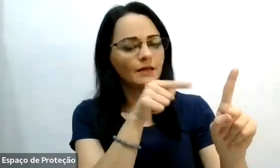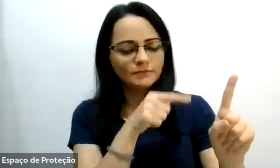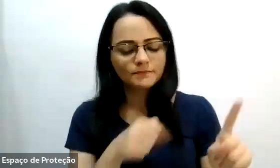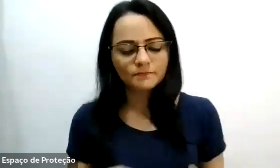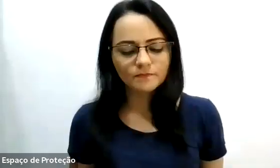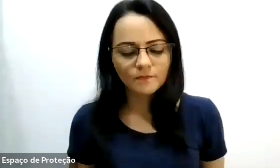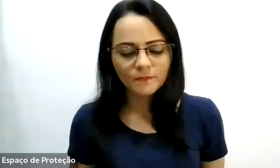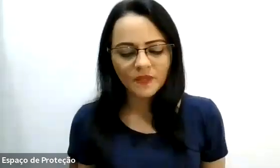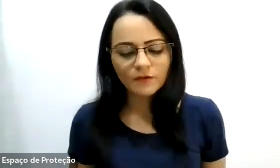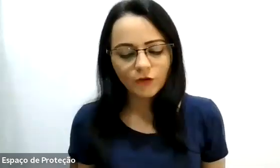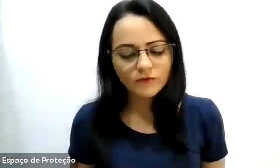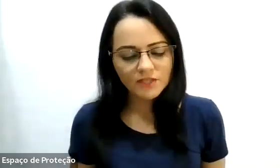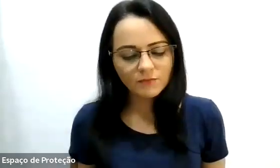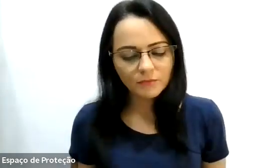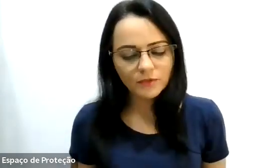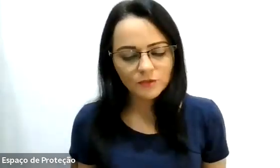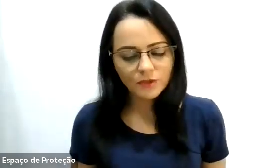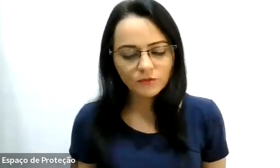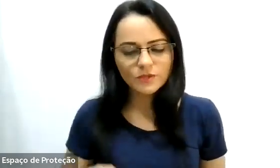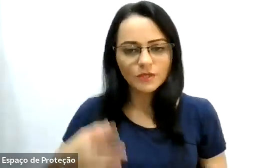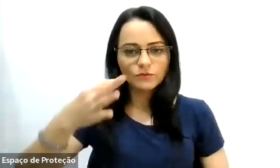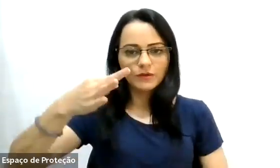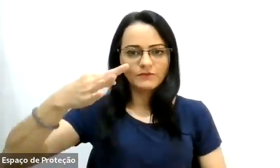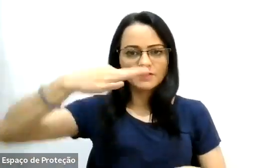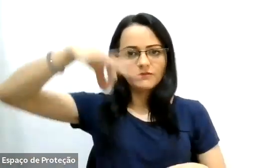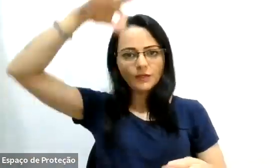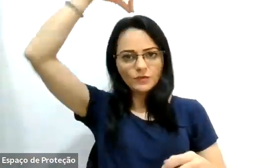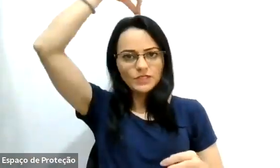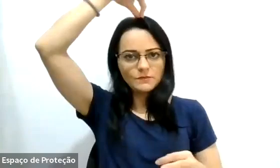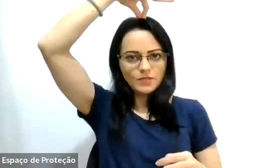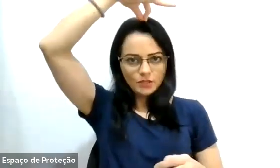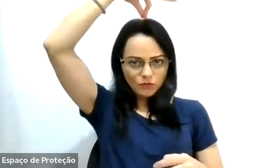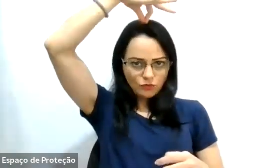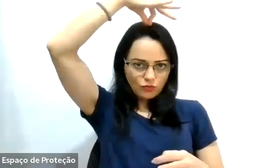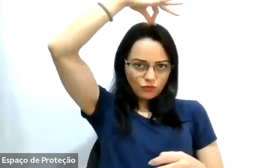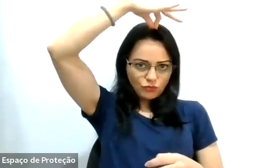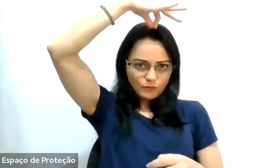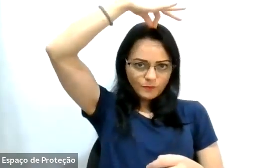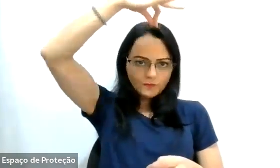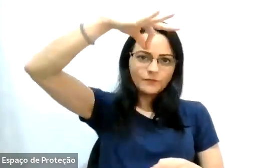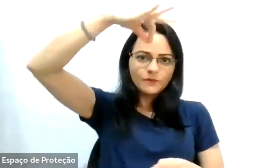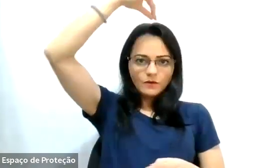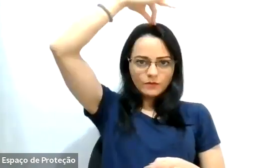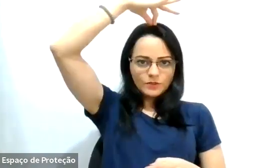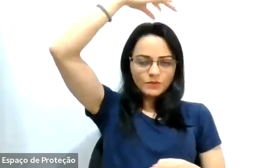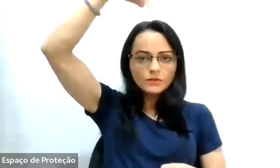lá. Foi concebida pelo Espírito Santo. Aí você faz o Espírito, ó,